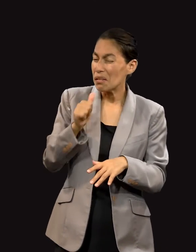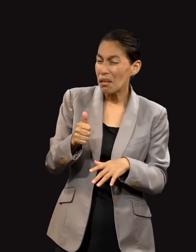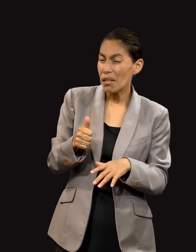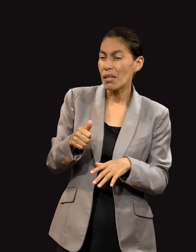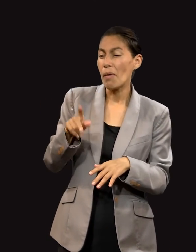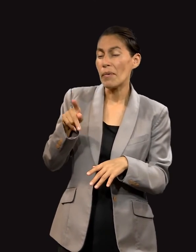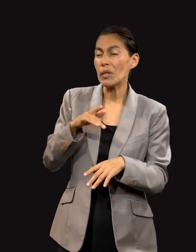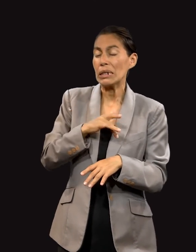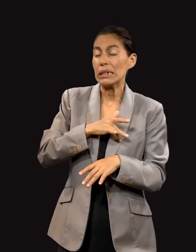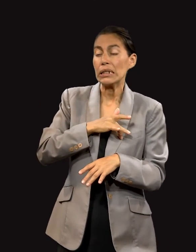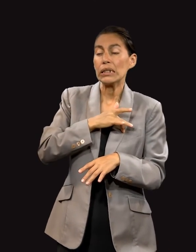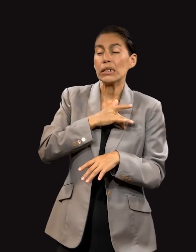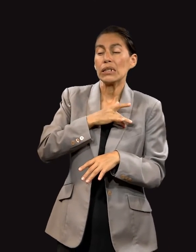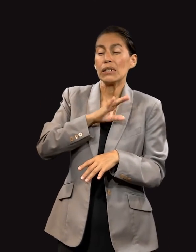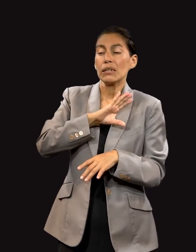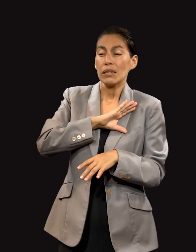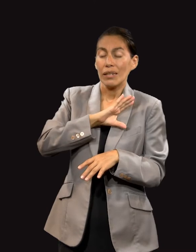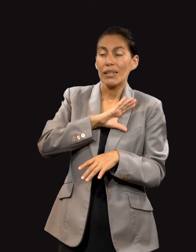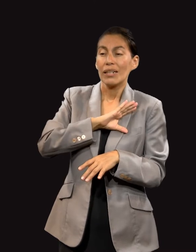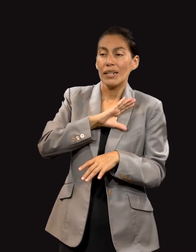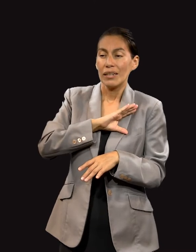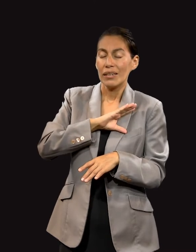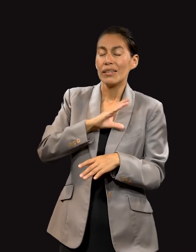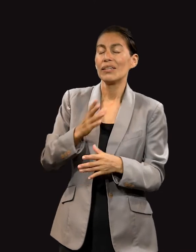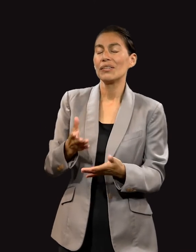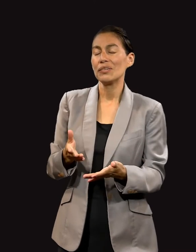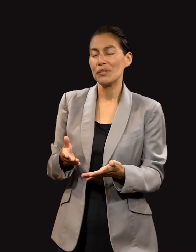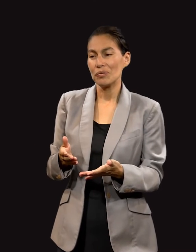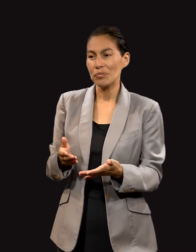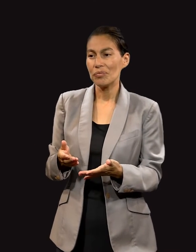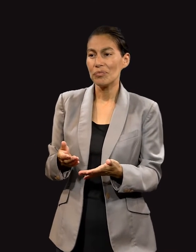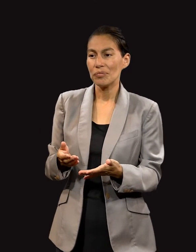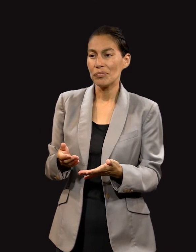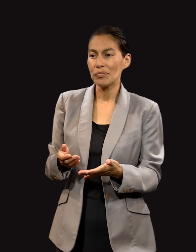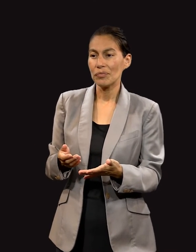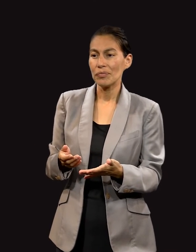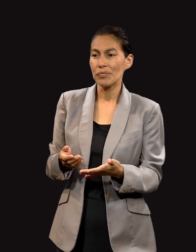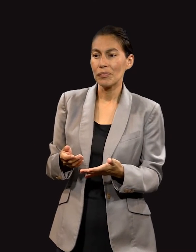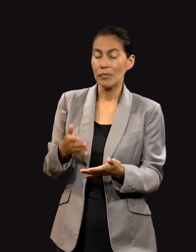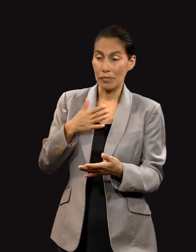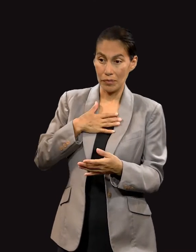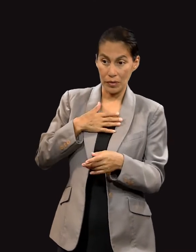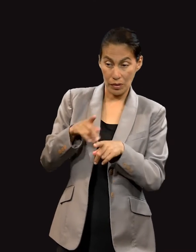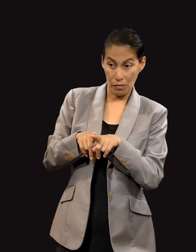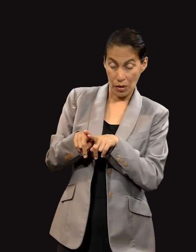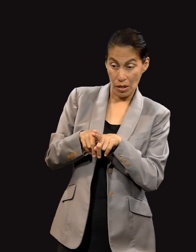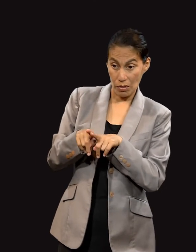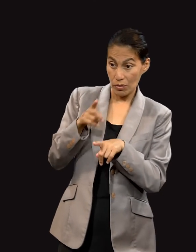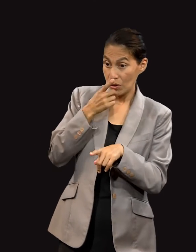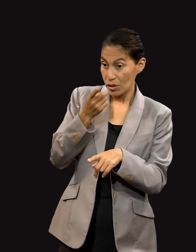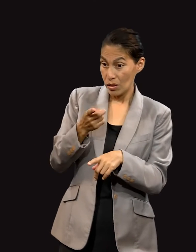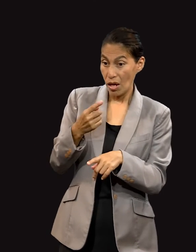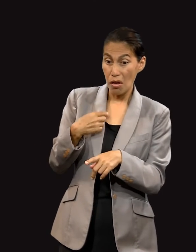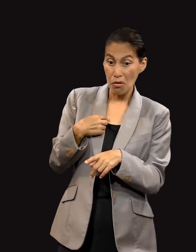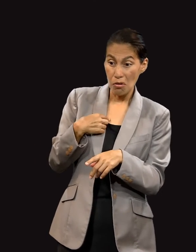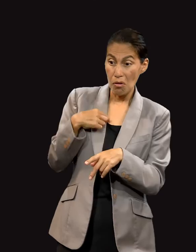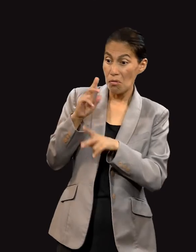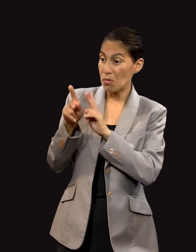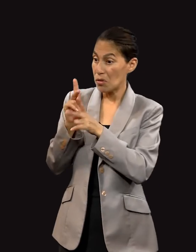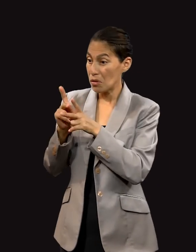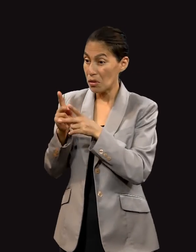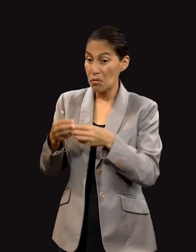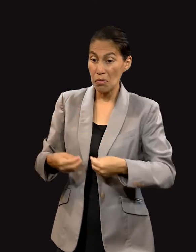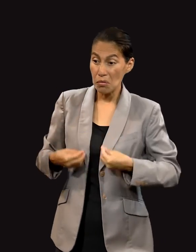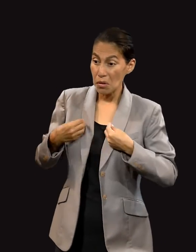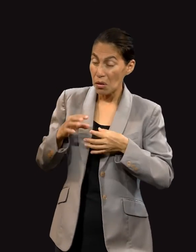Y yo siempre sentí su cariño. Yo siempre sentí su cariño de ella. Mis hermanos dicen, pues es que yo